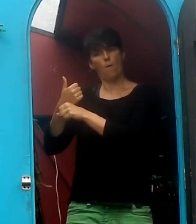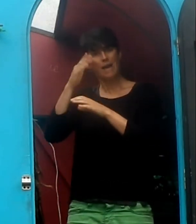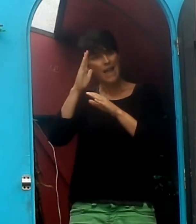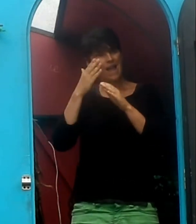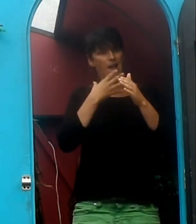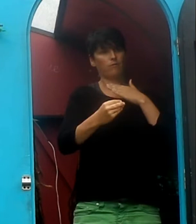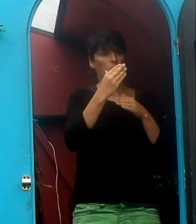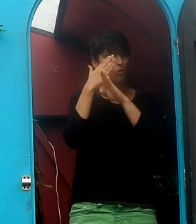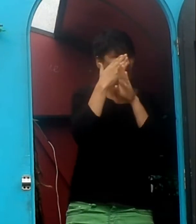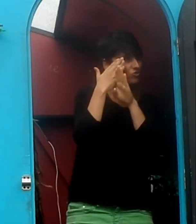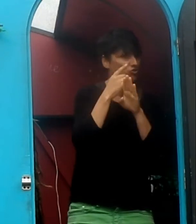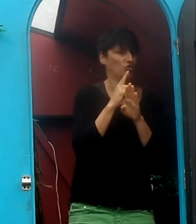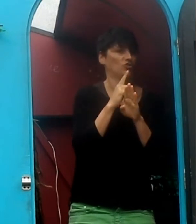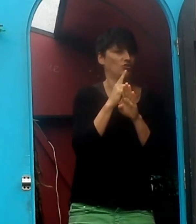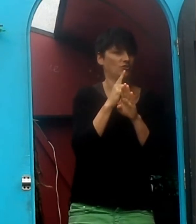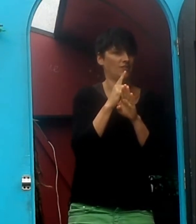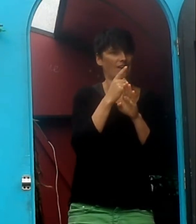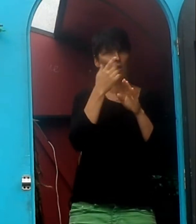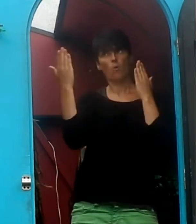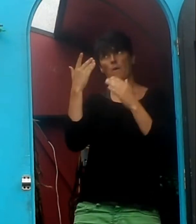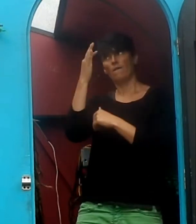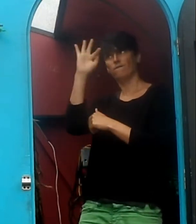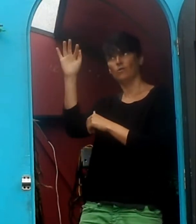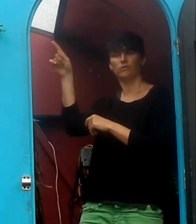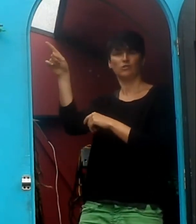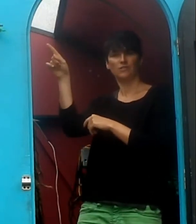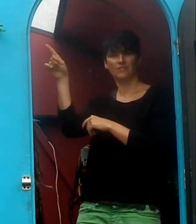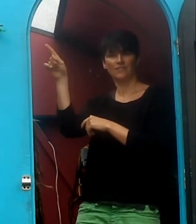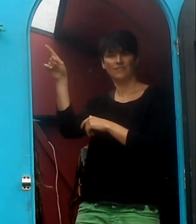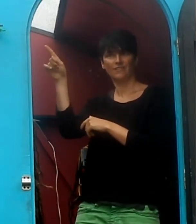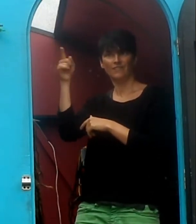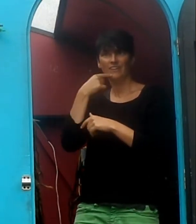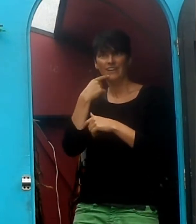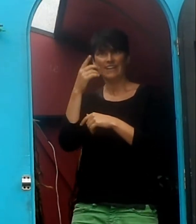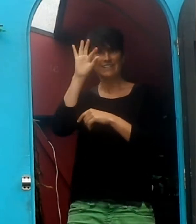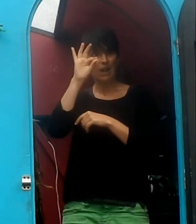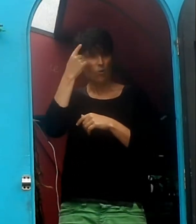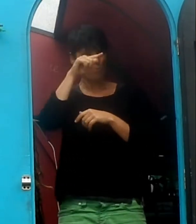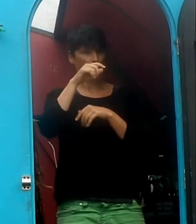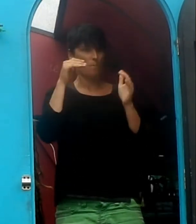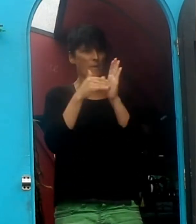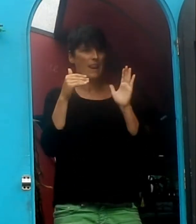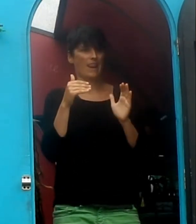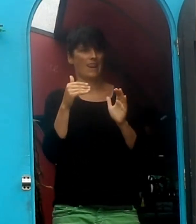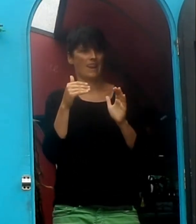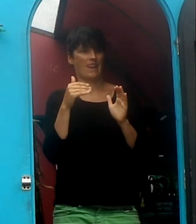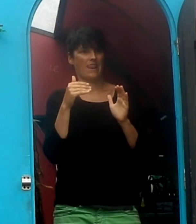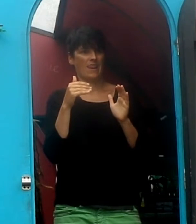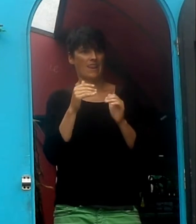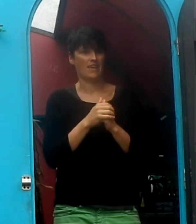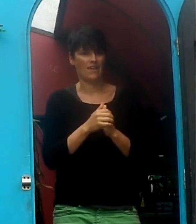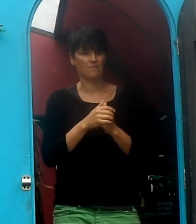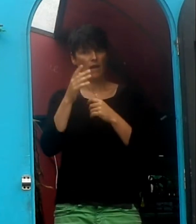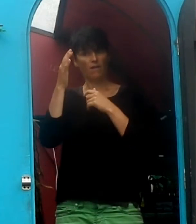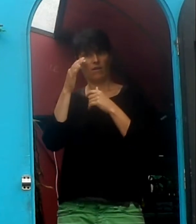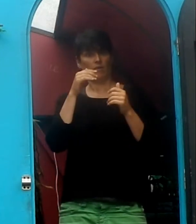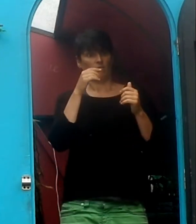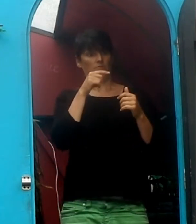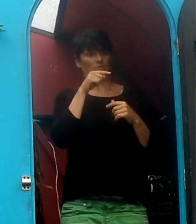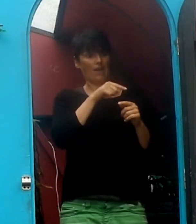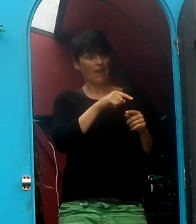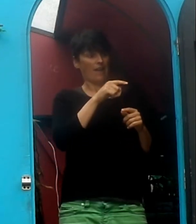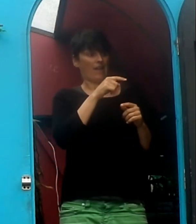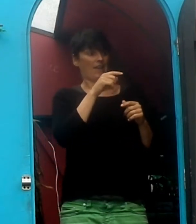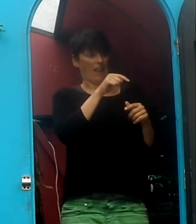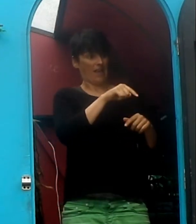la France, ça fait un ratio de 50 pour 1000. Alors qu'en France, aujourd'hui, où l'avortement est légal, c'est 14